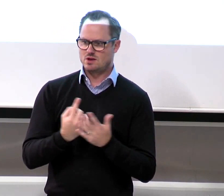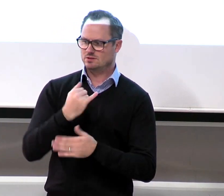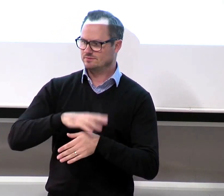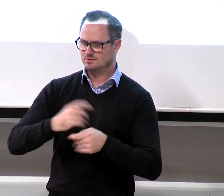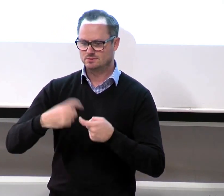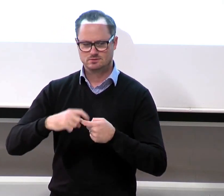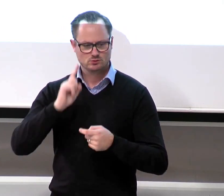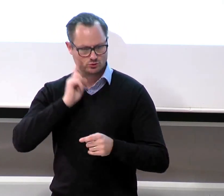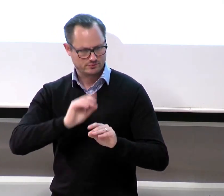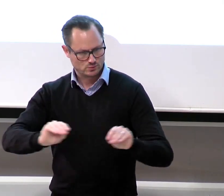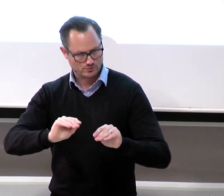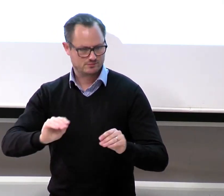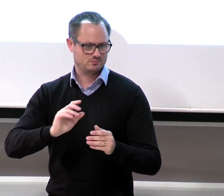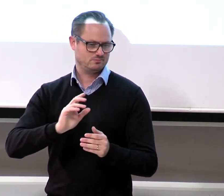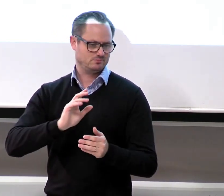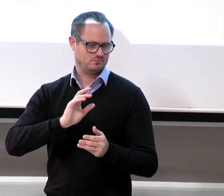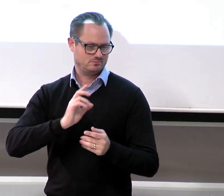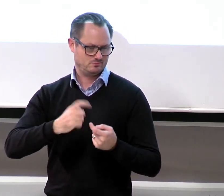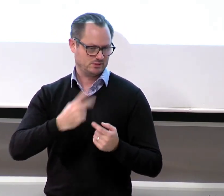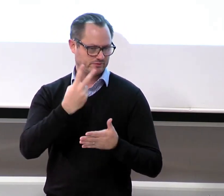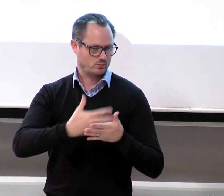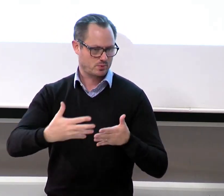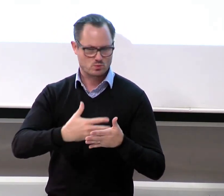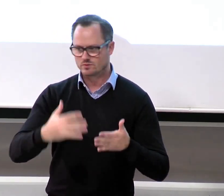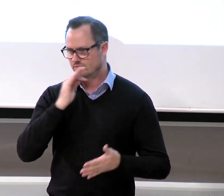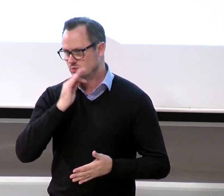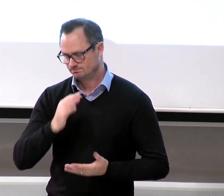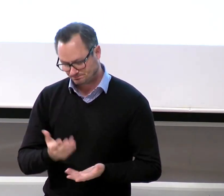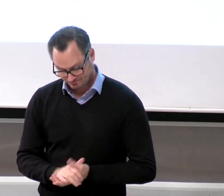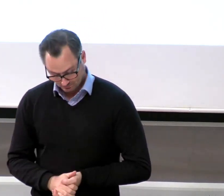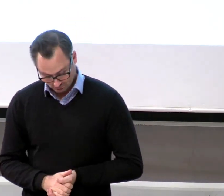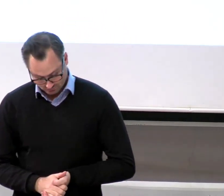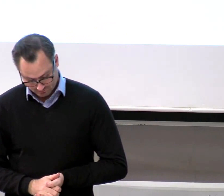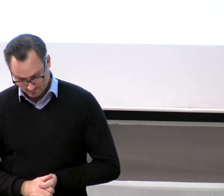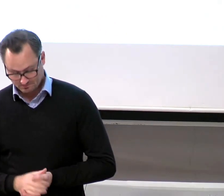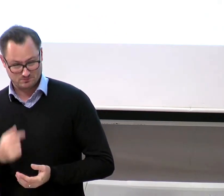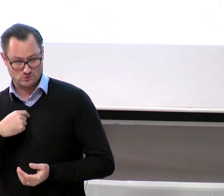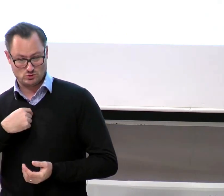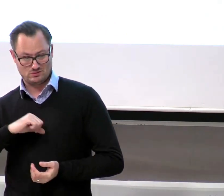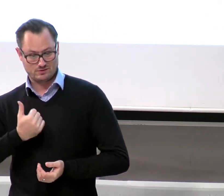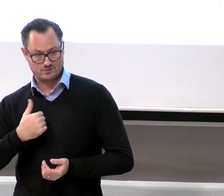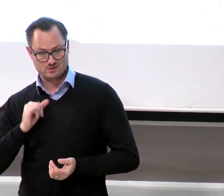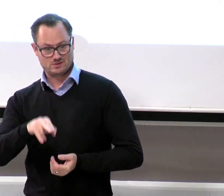i Sverige i dövundervisningen. Så att det är en viktig fråga